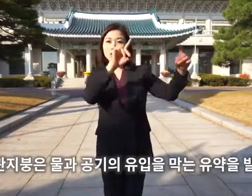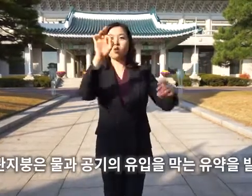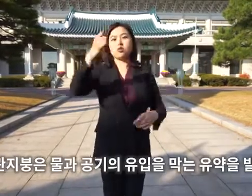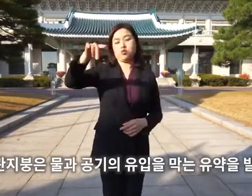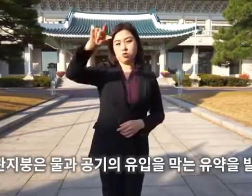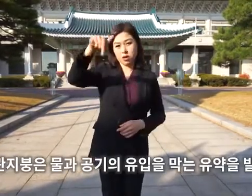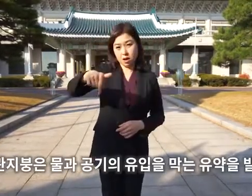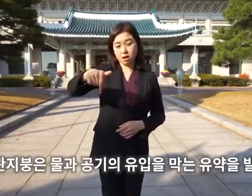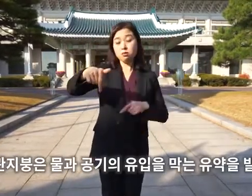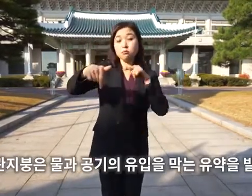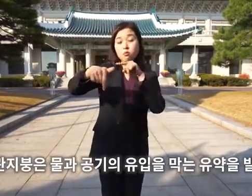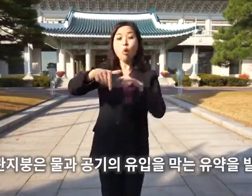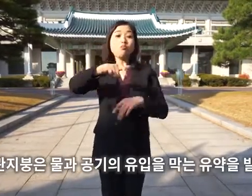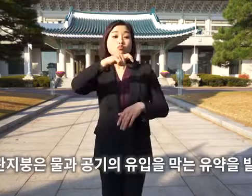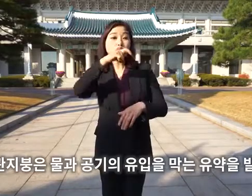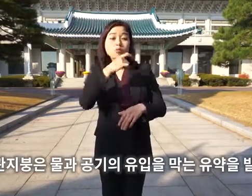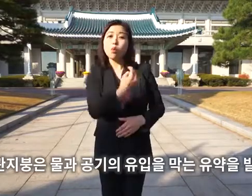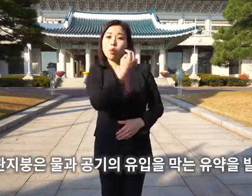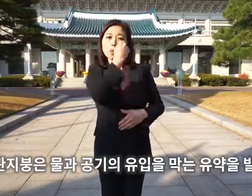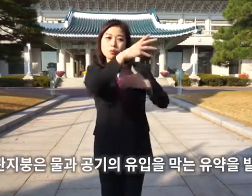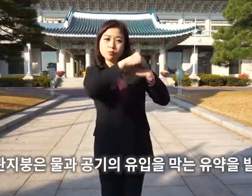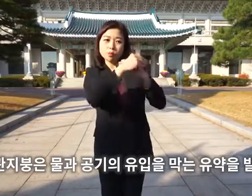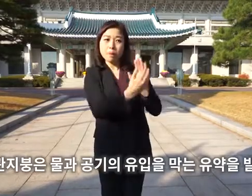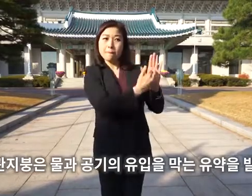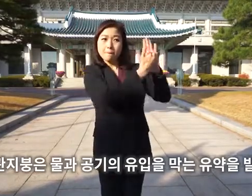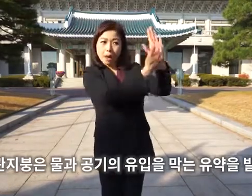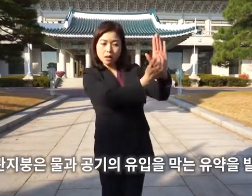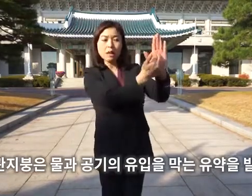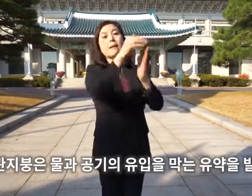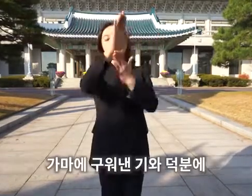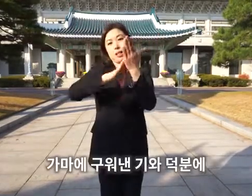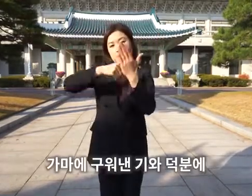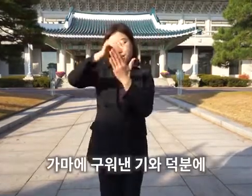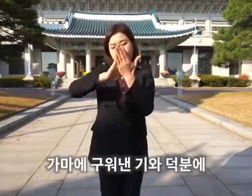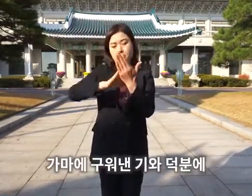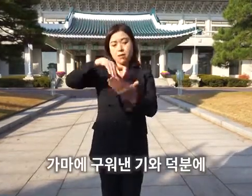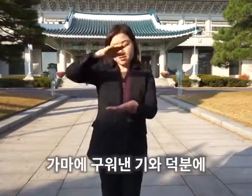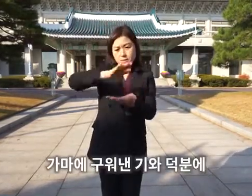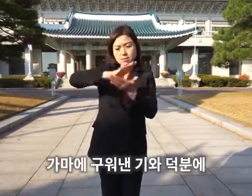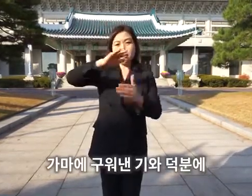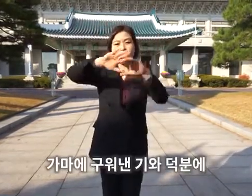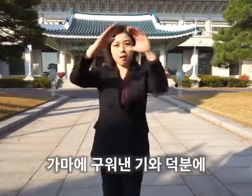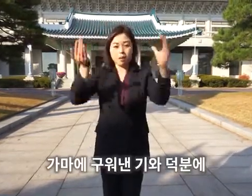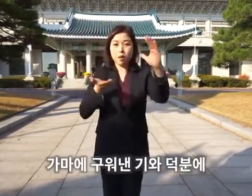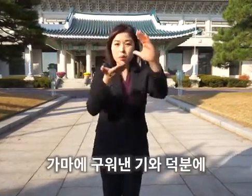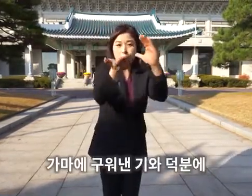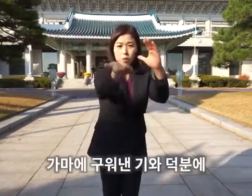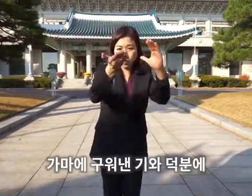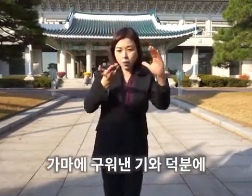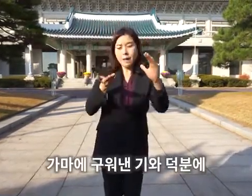지붕은 물과 공기의 유입을 막는 유약을 발라 가마에 구워낸 기와